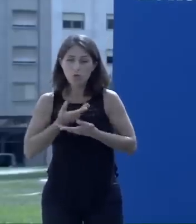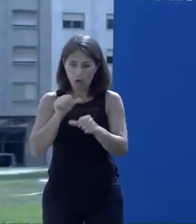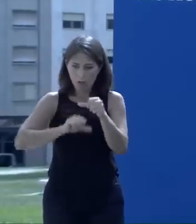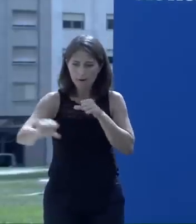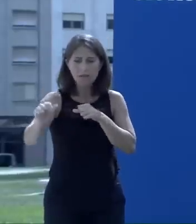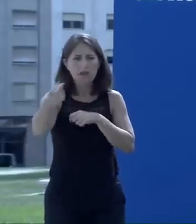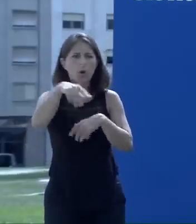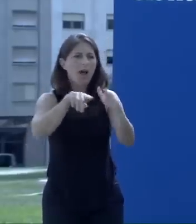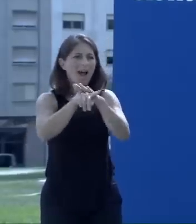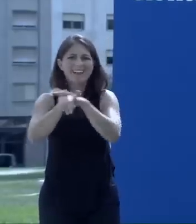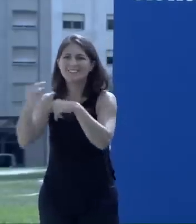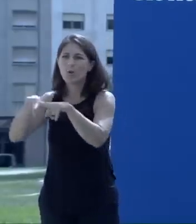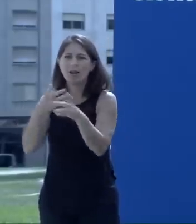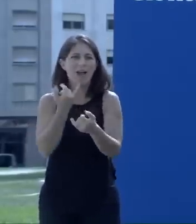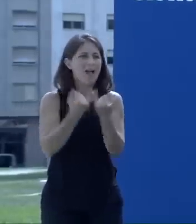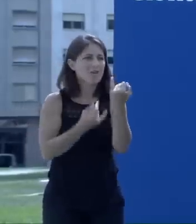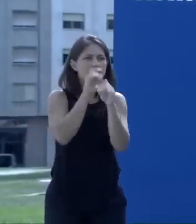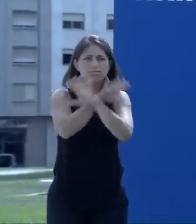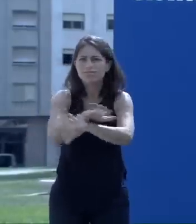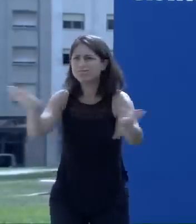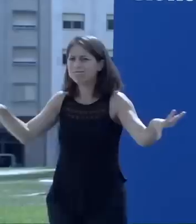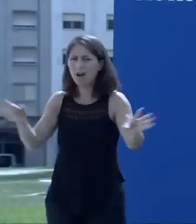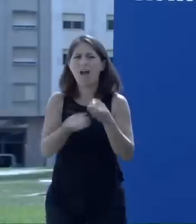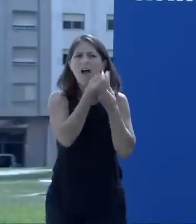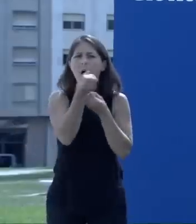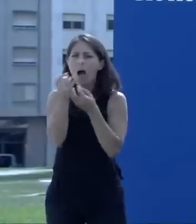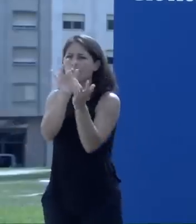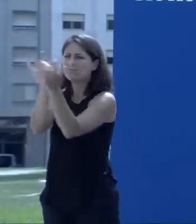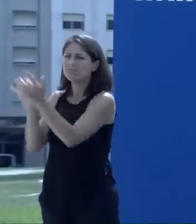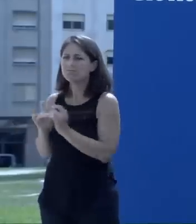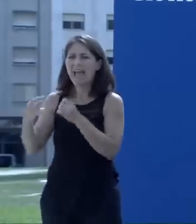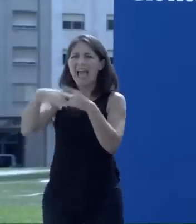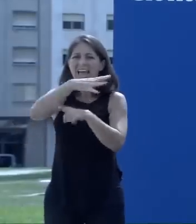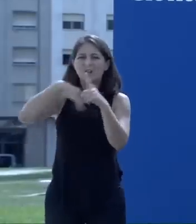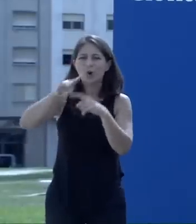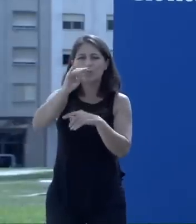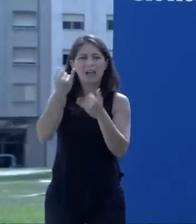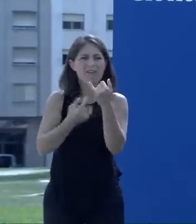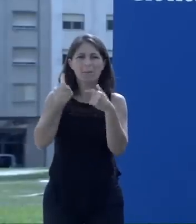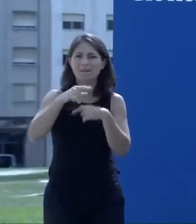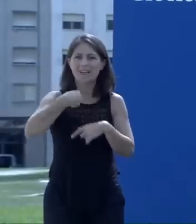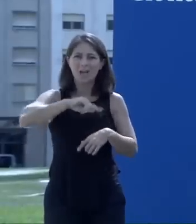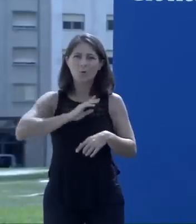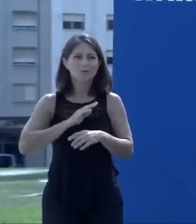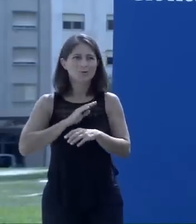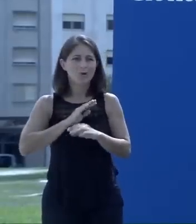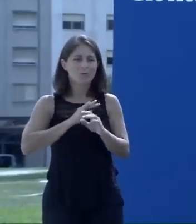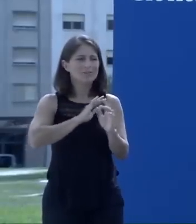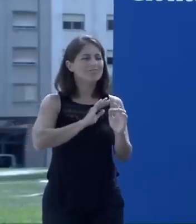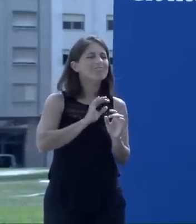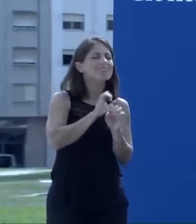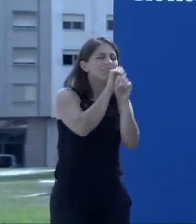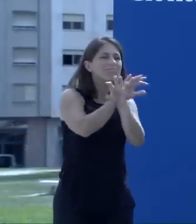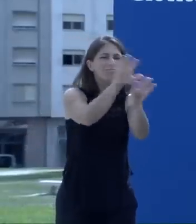nosos axentes, as nosas axentes, quen faledes ben, quen levedes no vosso entorno a mensaxe da Marea, para poder construir